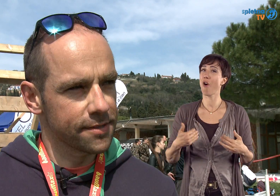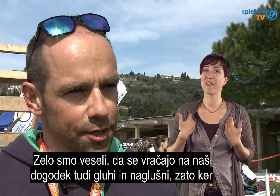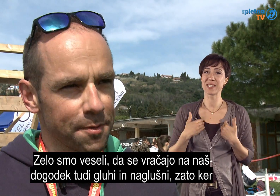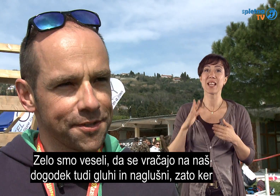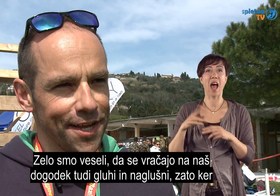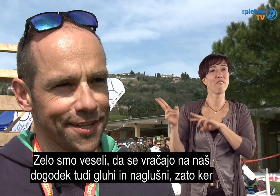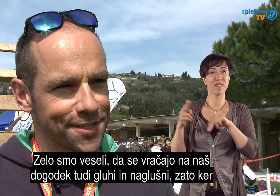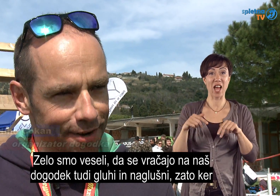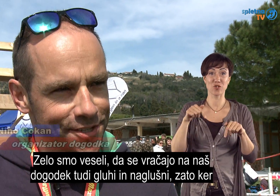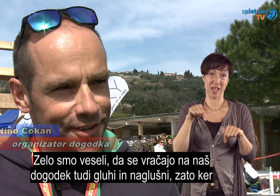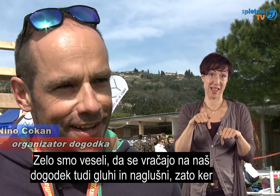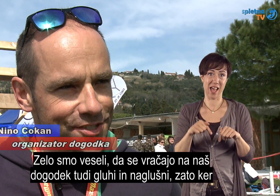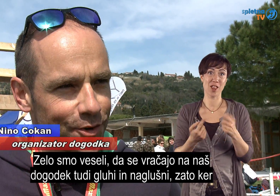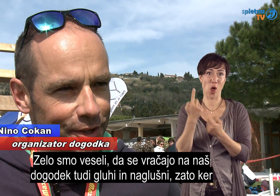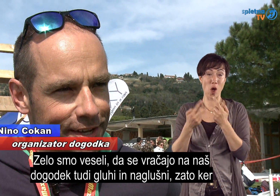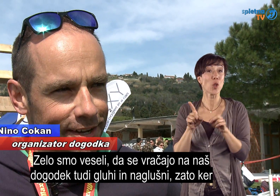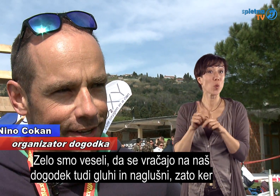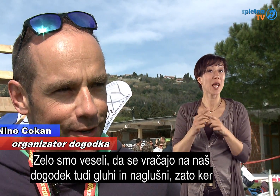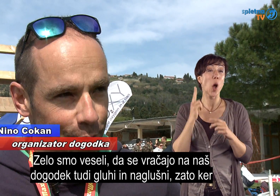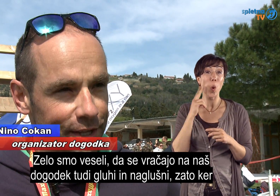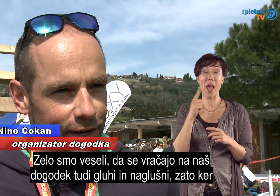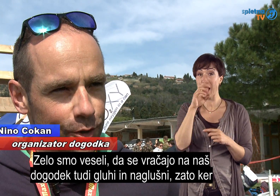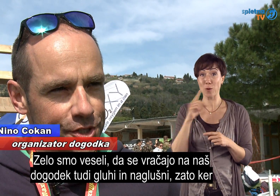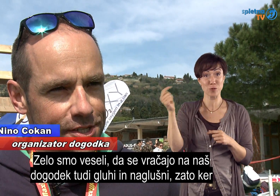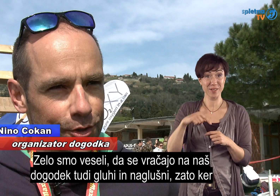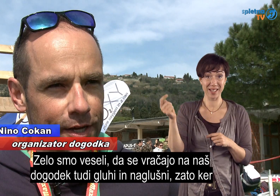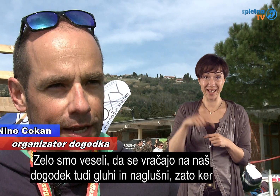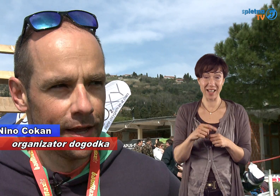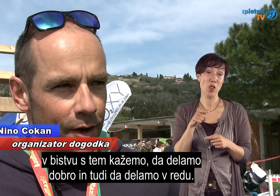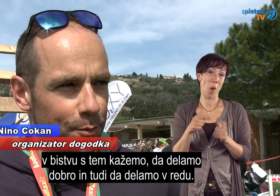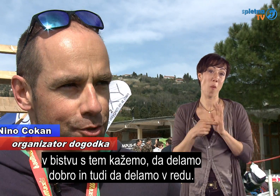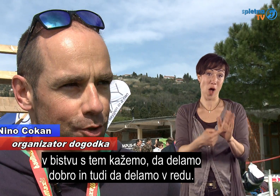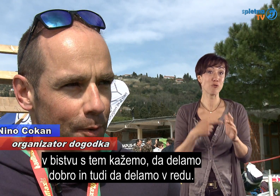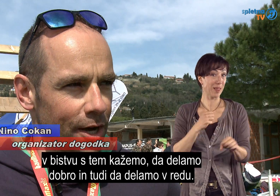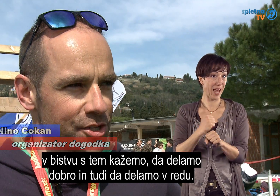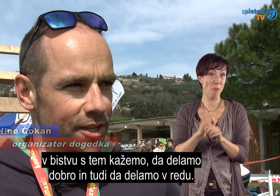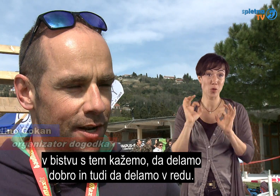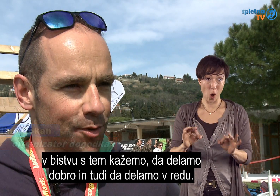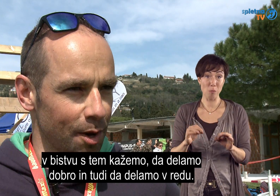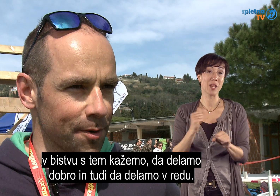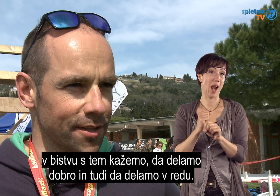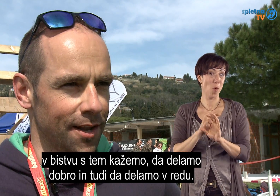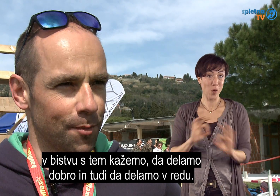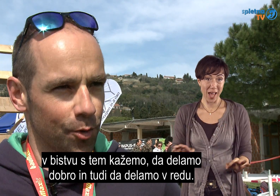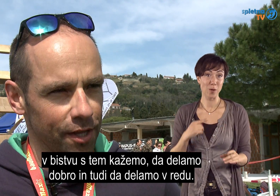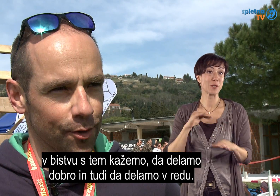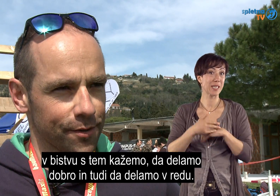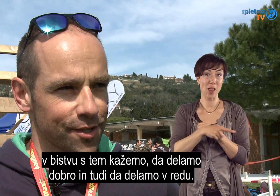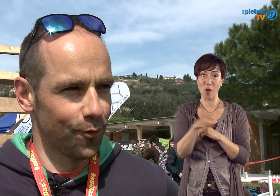Zelo smo veseli, da se vračajo na naš dogodek gluhi in naglušni, zato ker v bistvu to pokaže, da delamo dobro, da delamo v redu, zadovoljni